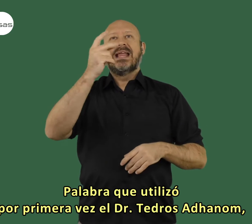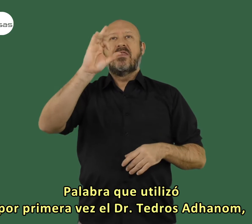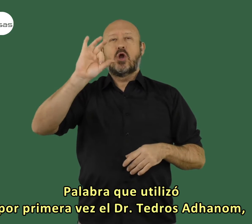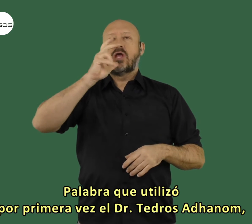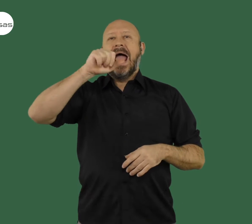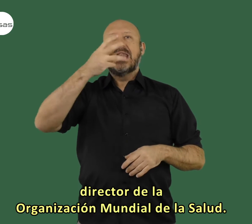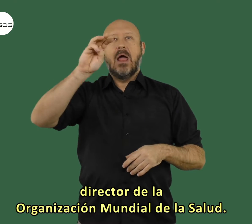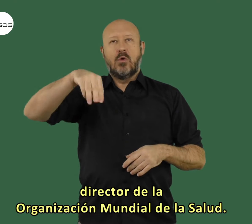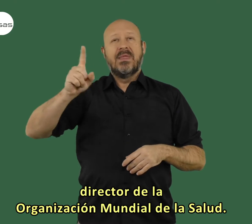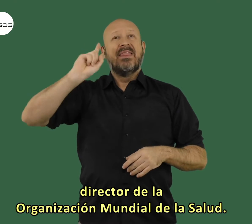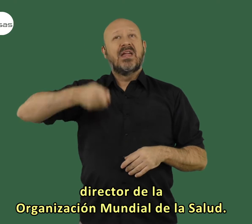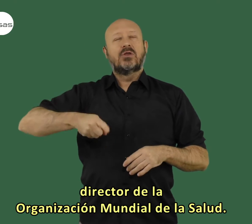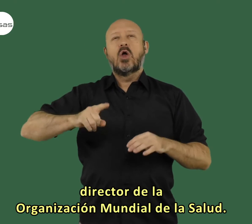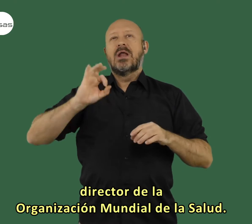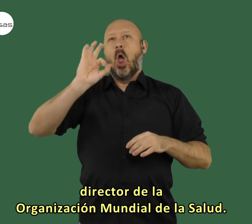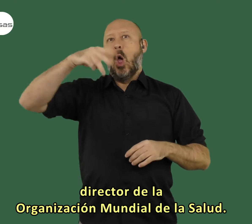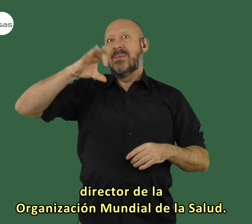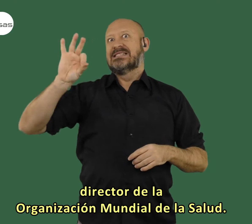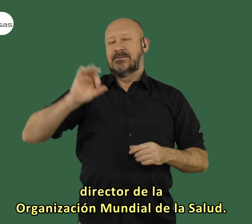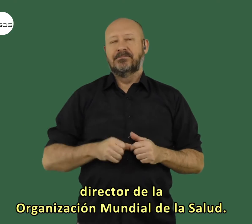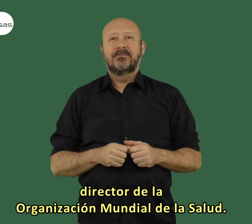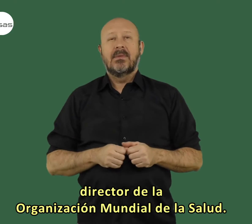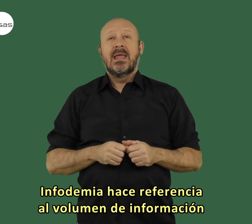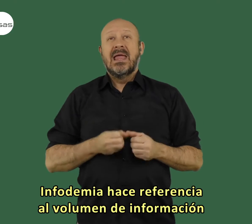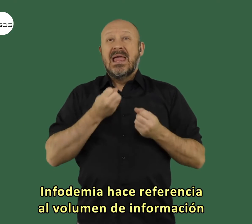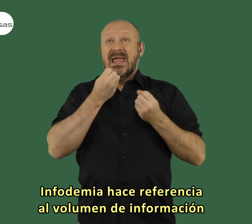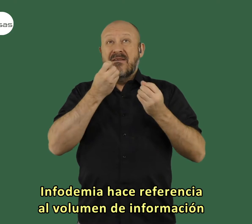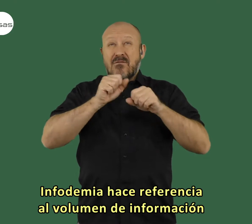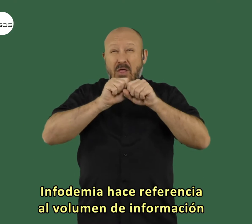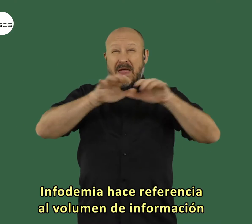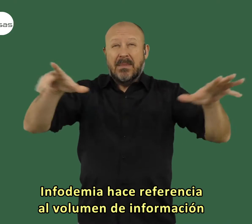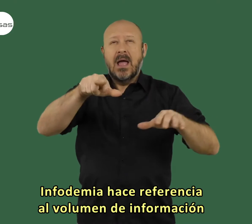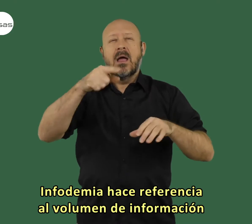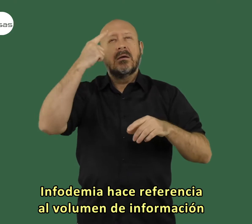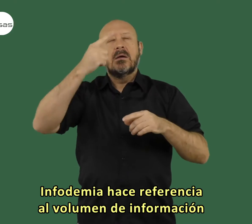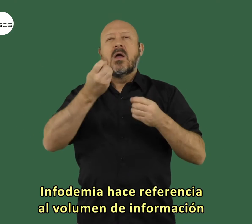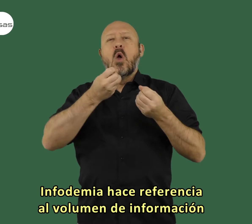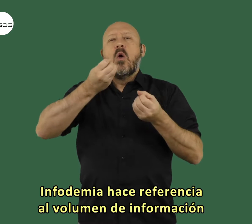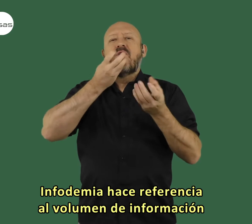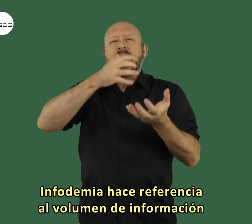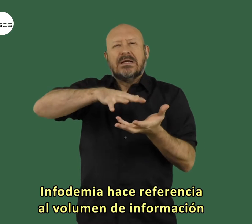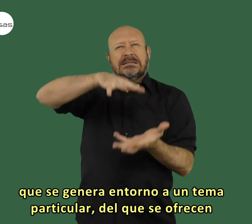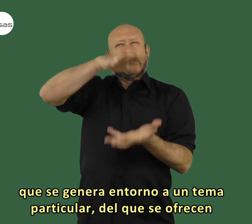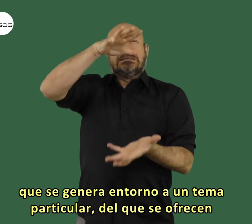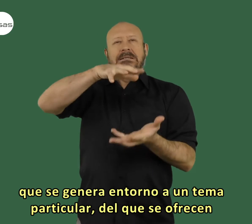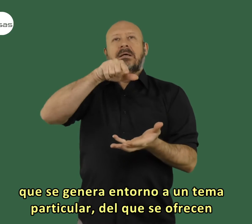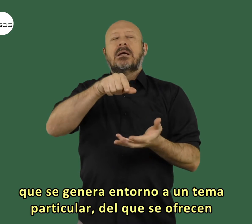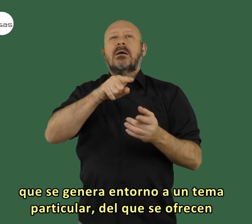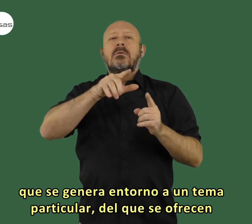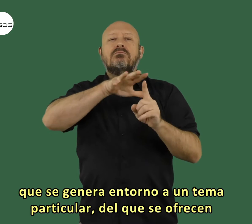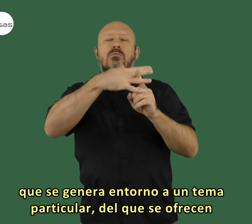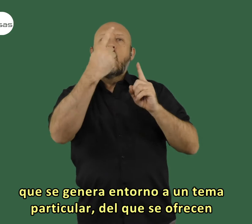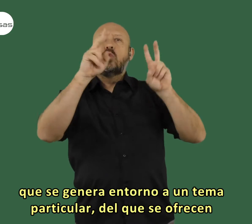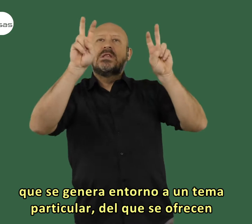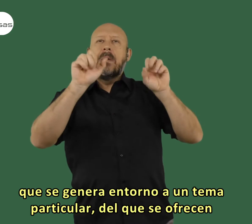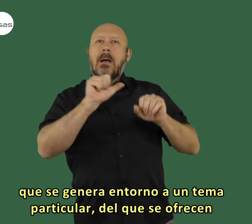Dr. Tedros Adhanom, director de la Organización Mundial de la Salud. Infodemia hace referencia al volumen de información que se genera